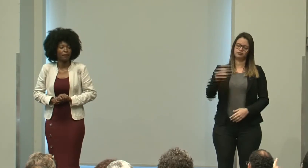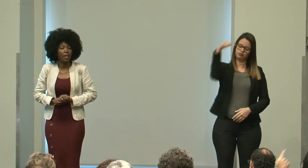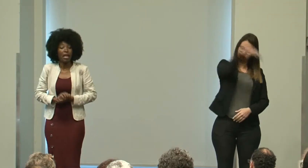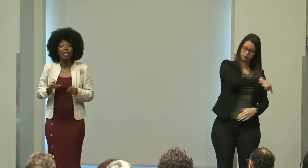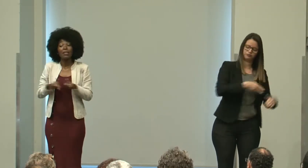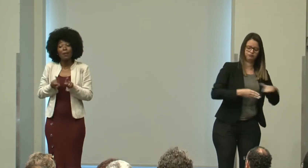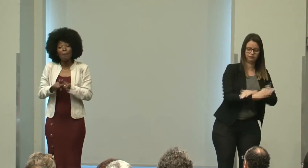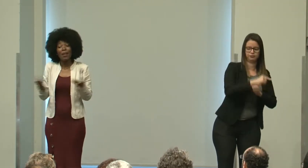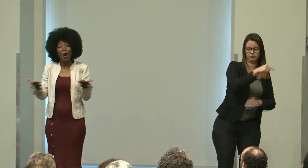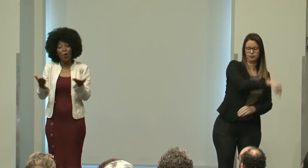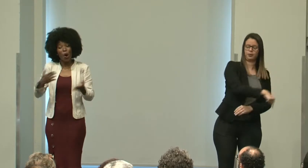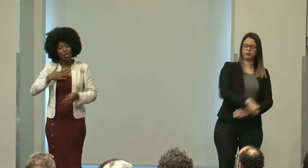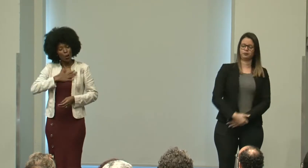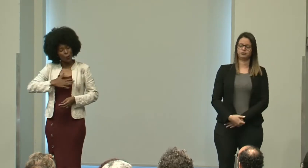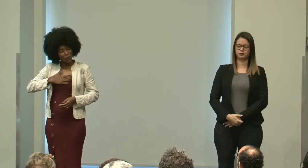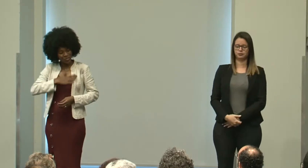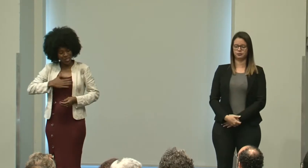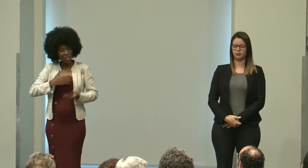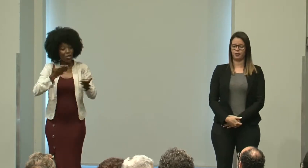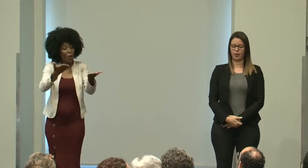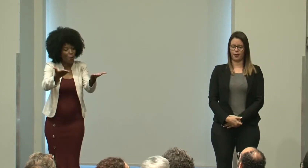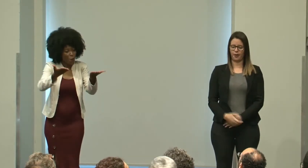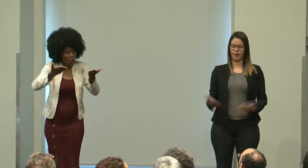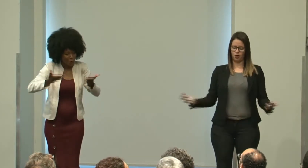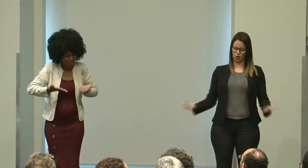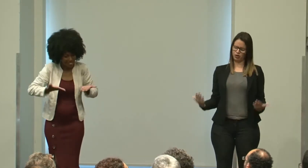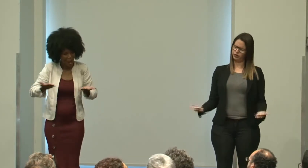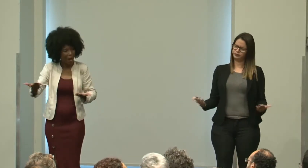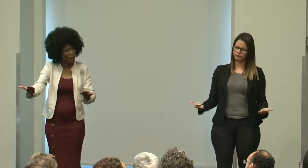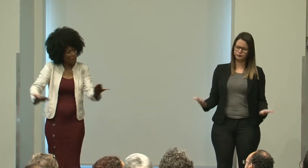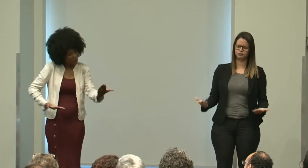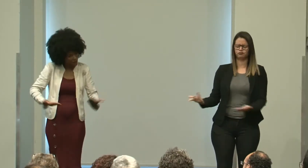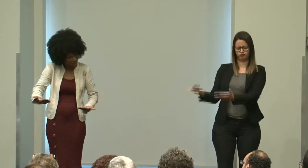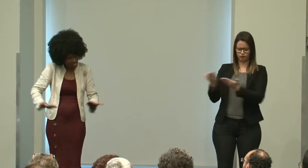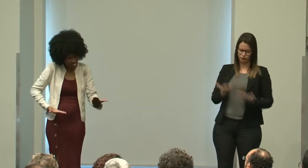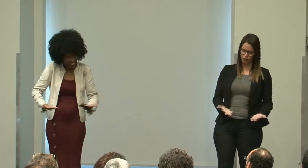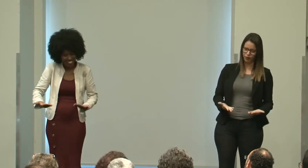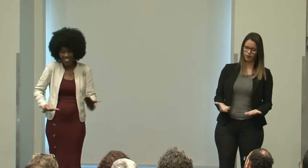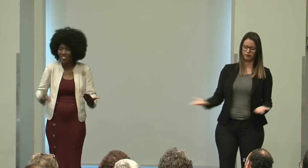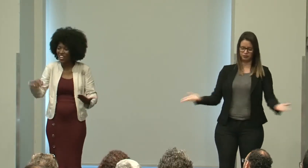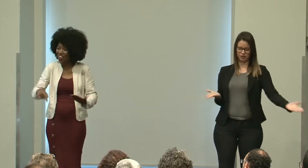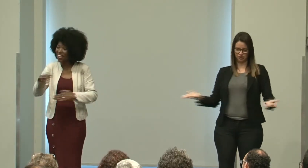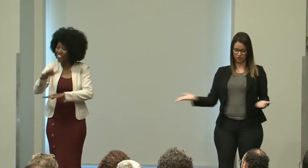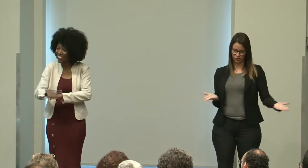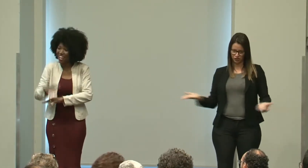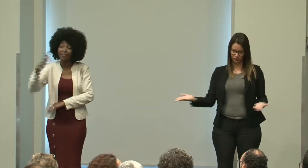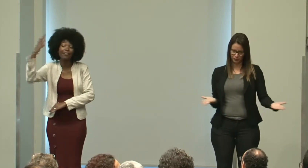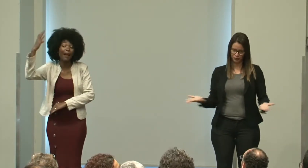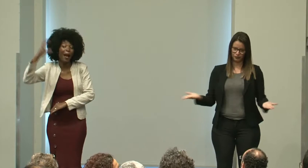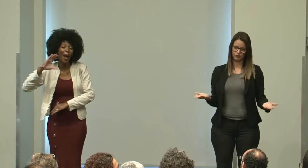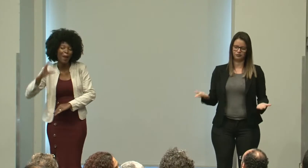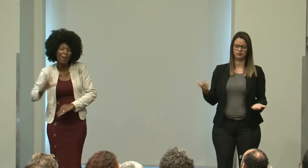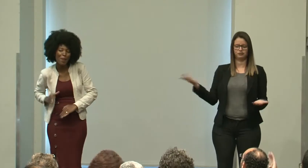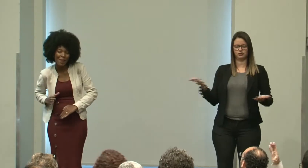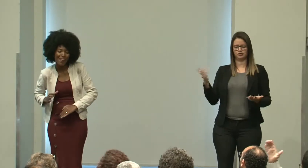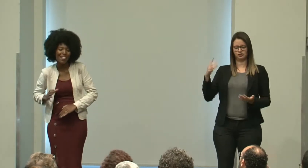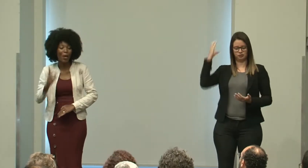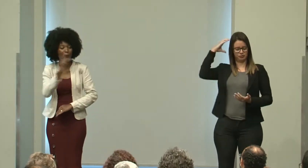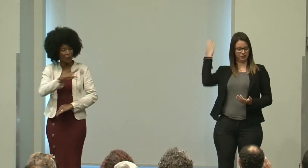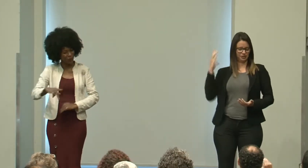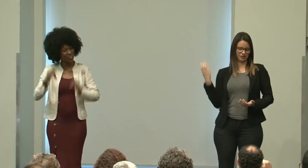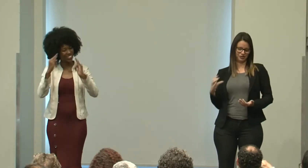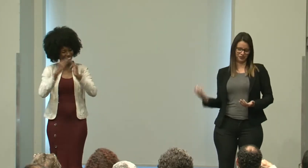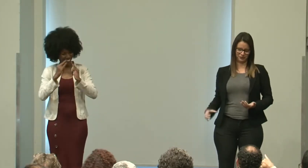E gostaríamos de convidar, portanto, a mediadora dessa tarde, Camila Lopes, professora